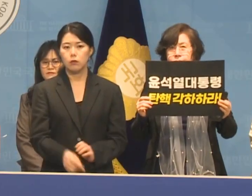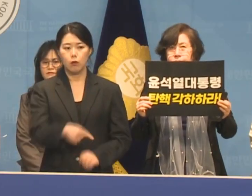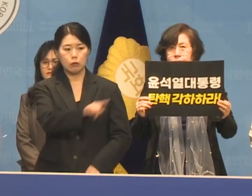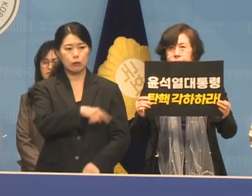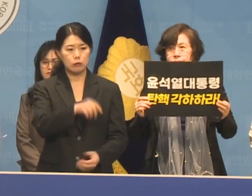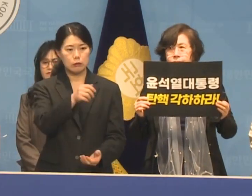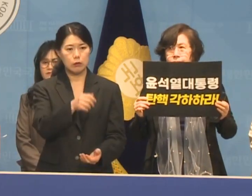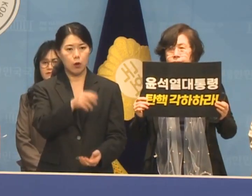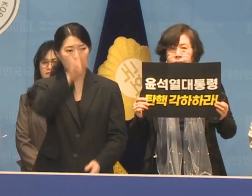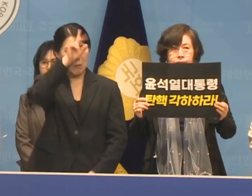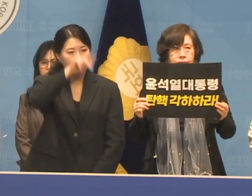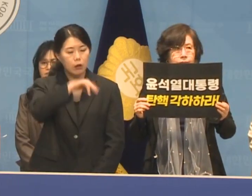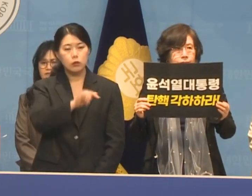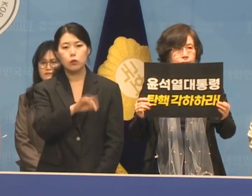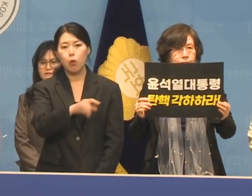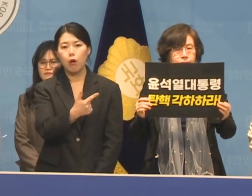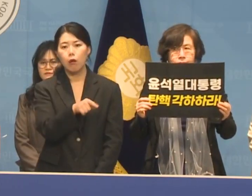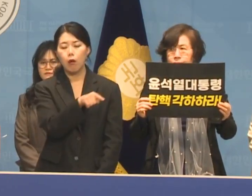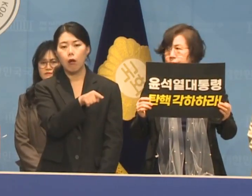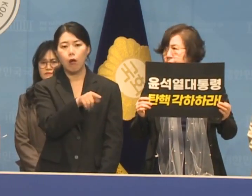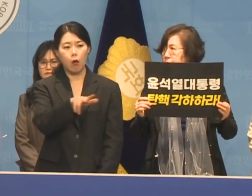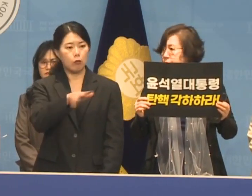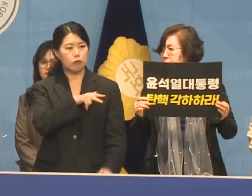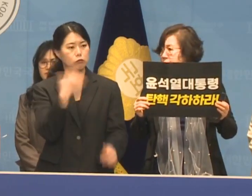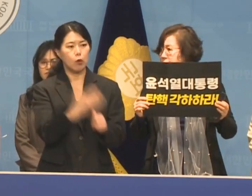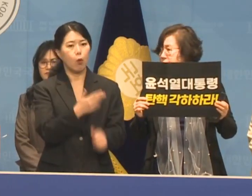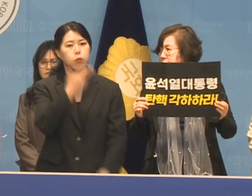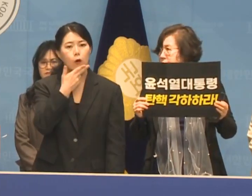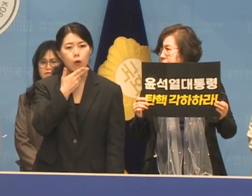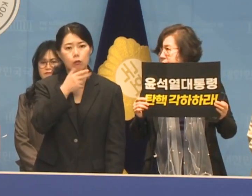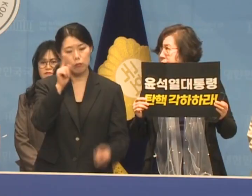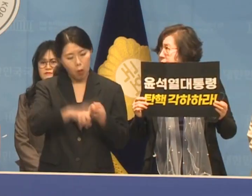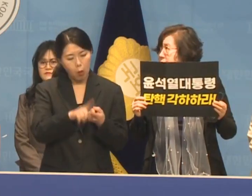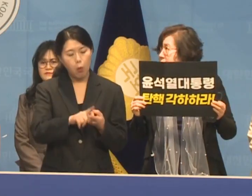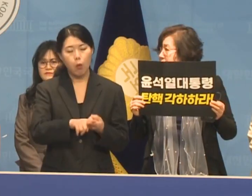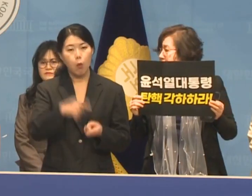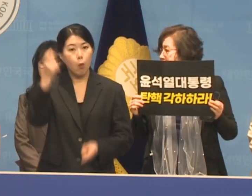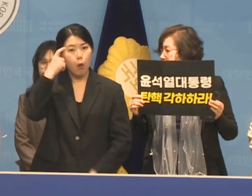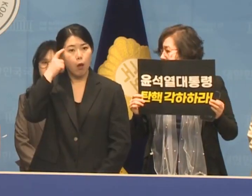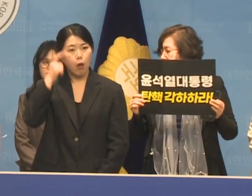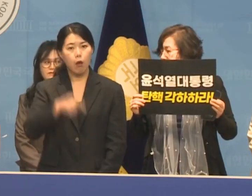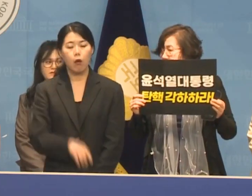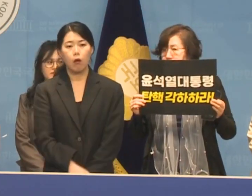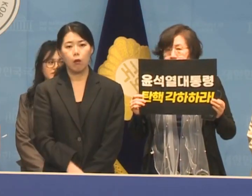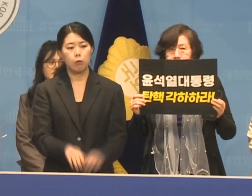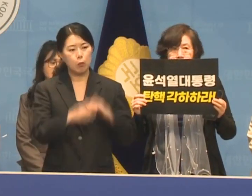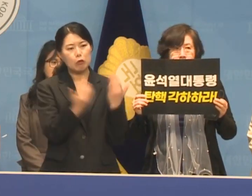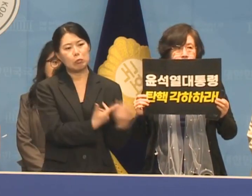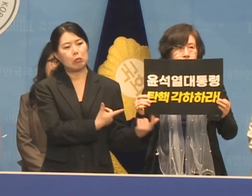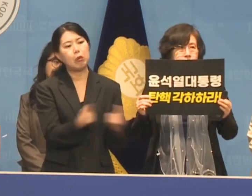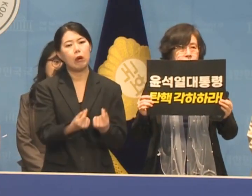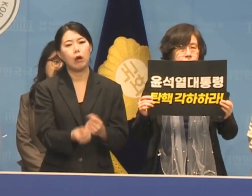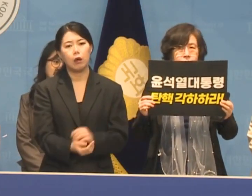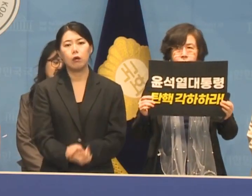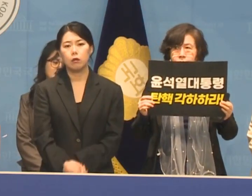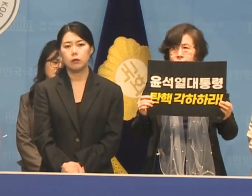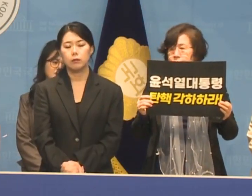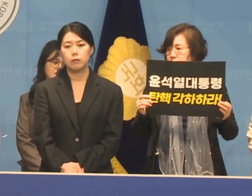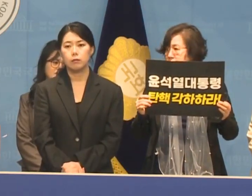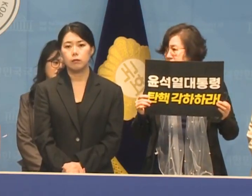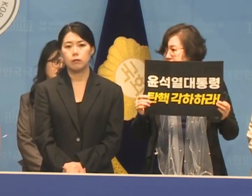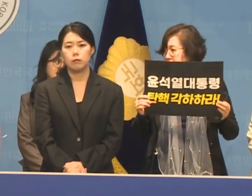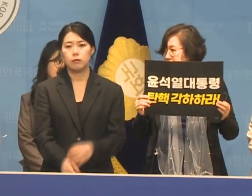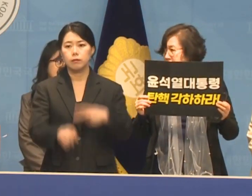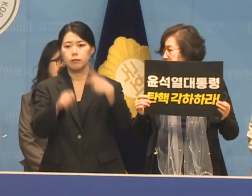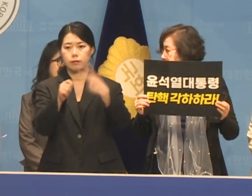지은 자를 국회의원에서 제명하지 않고 있습니다. 왜냐? 그들은 모두 똑같은 마음이기 때문입니다.